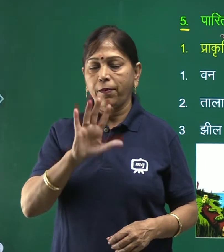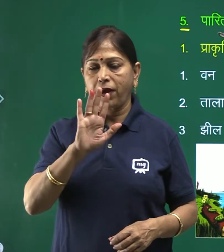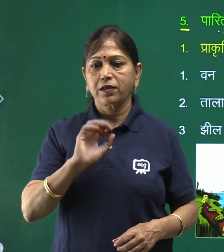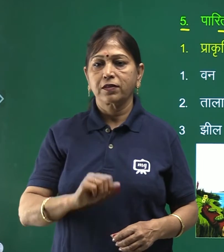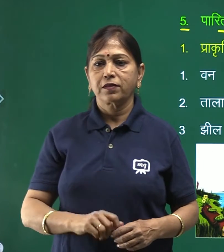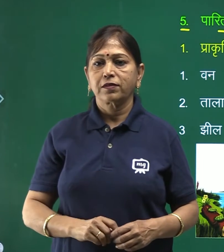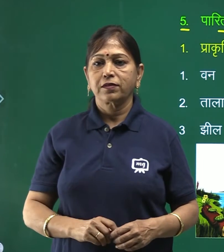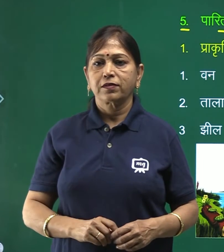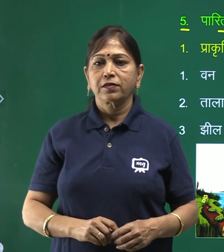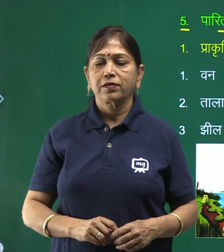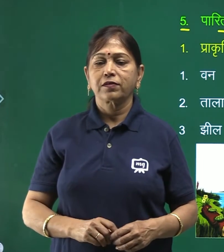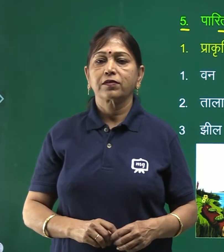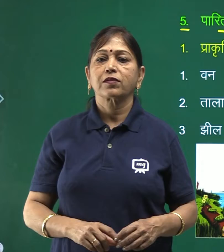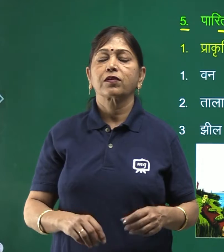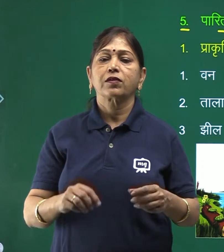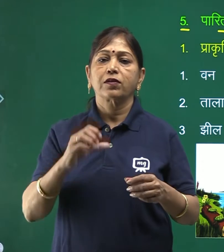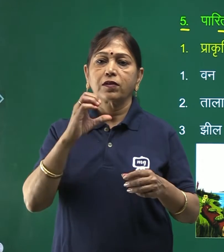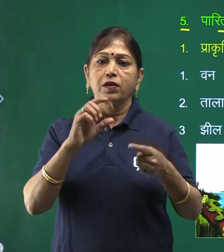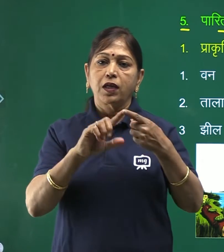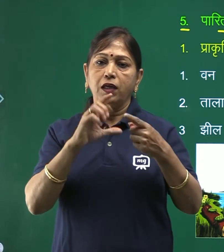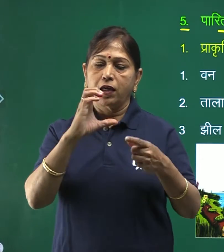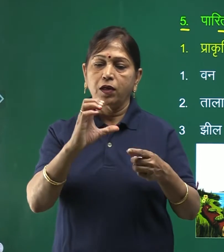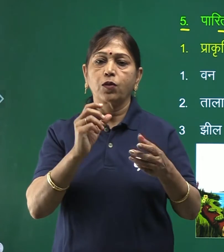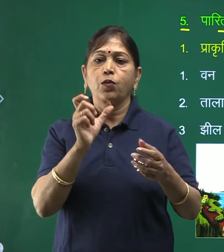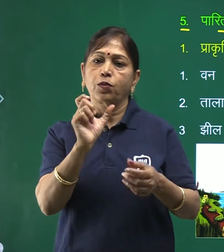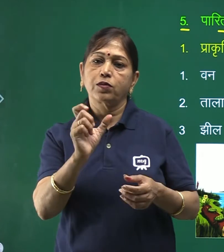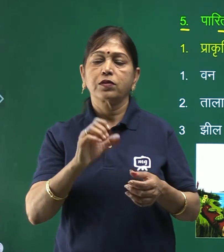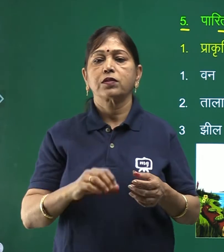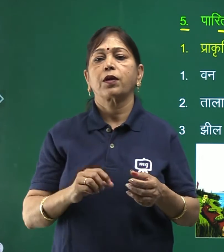5 पारितंत्र के प्रकार।